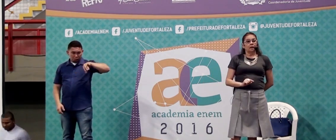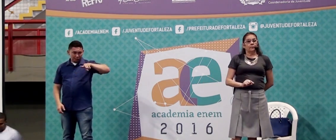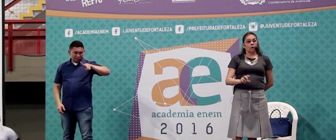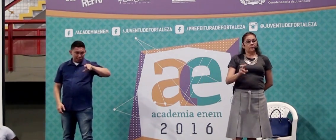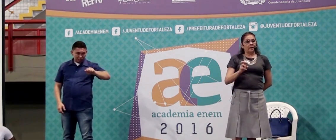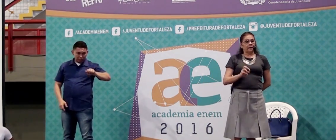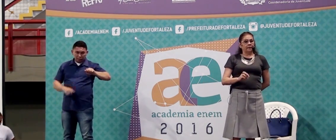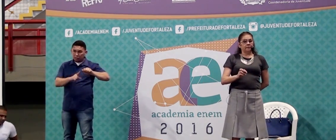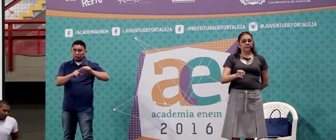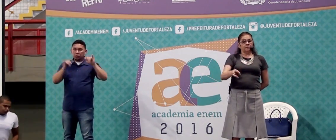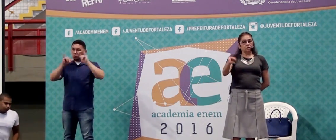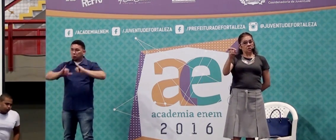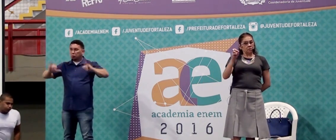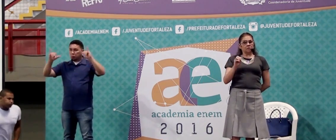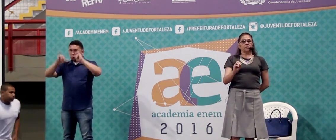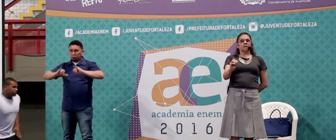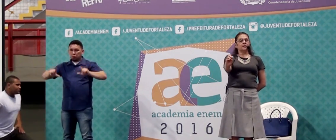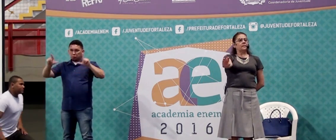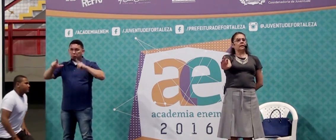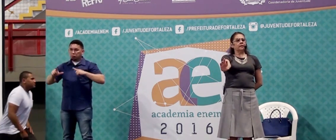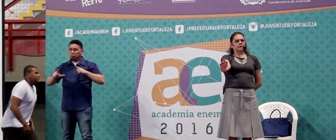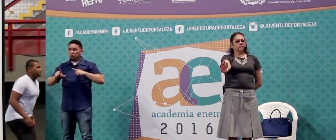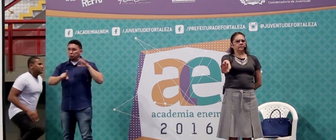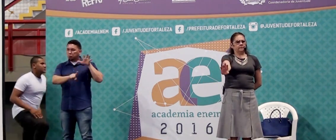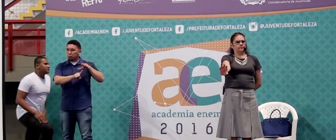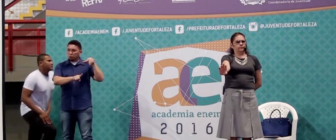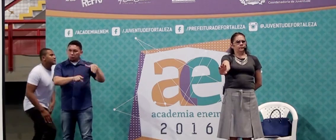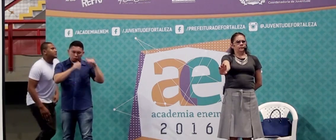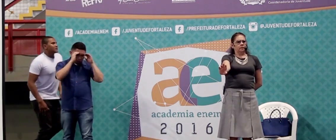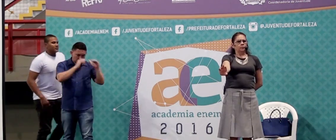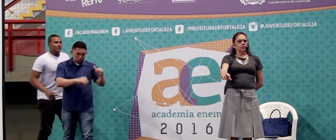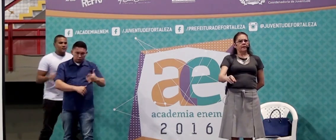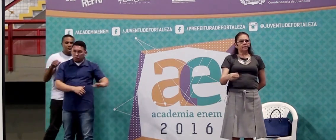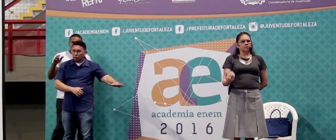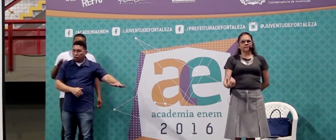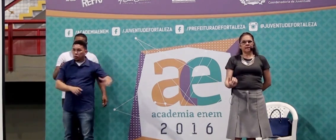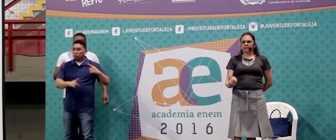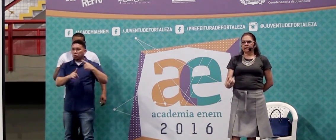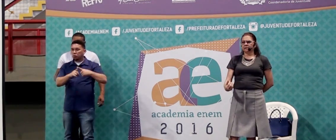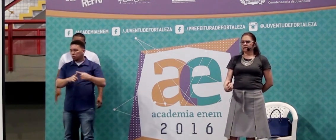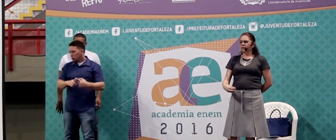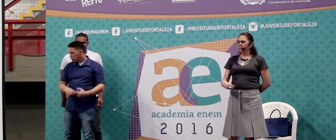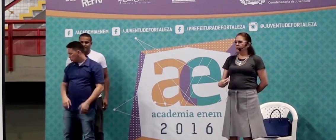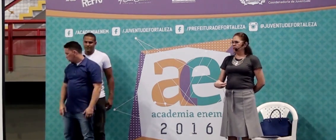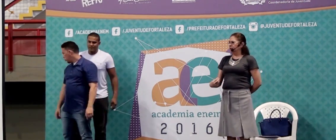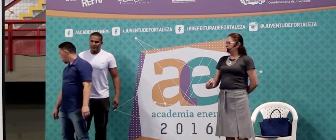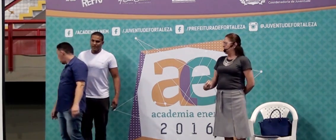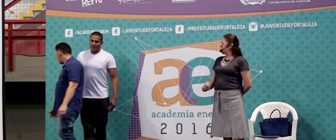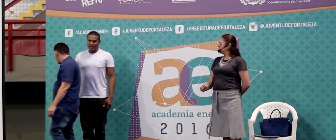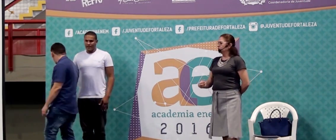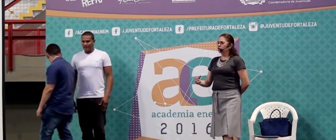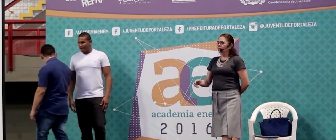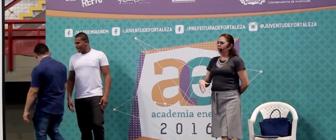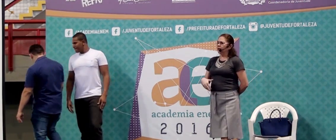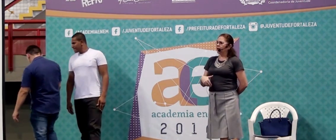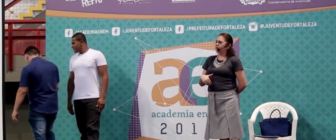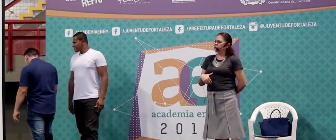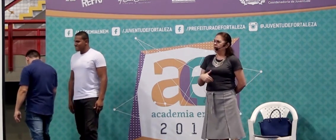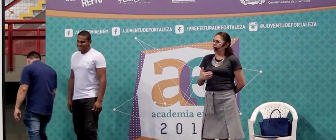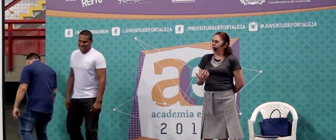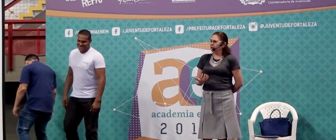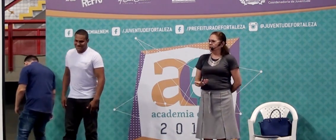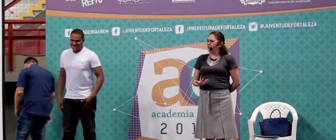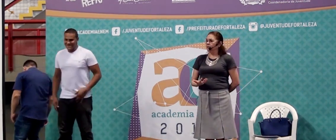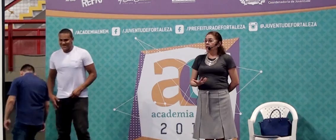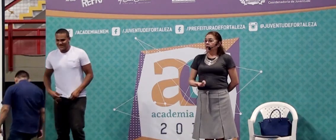midiáticos propagandas dirigidas para a criança. Porque ele diz que a criança não pode ser criada de uma maneira